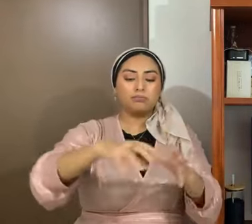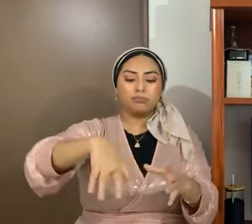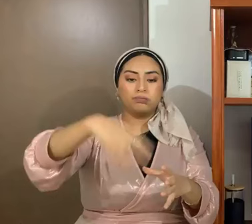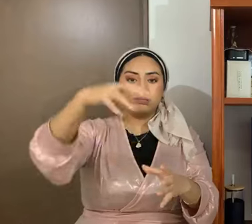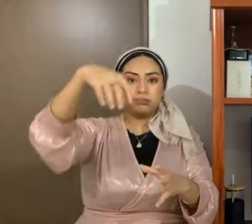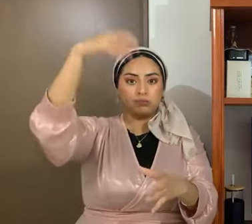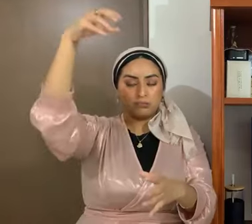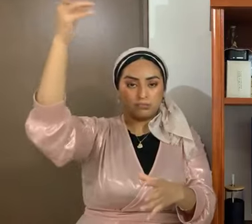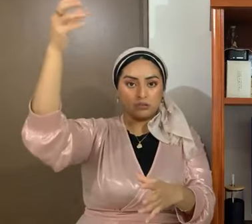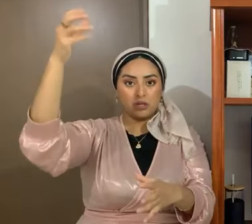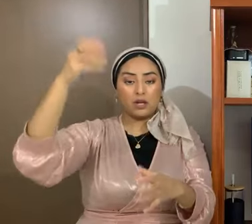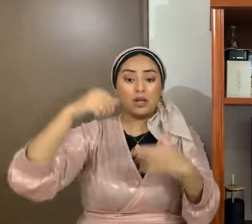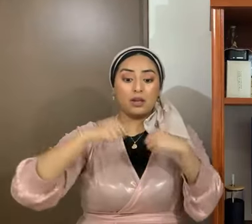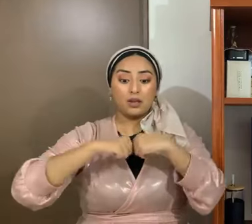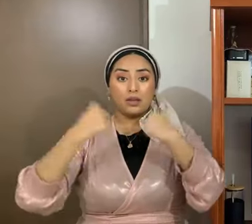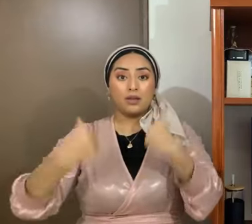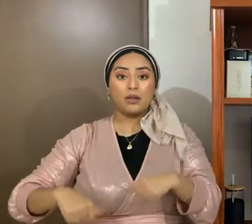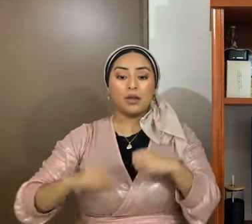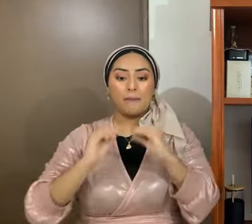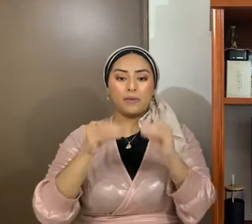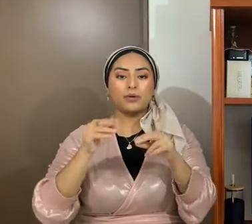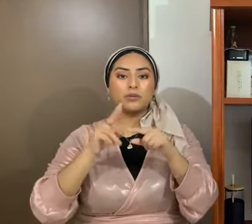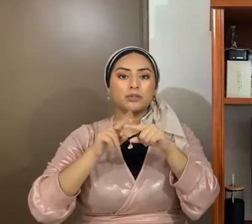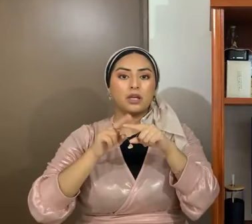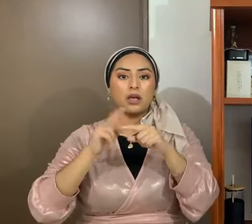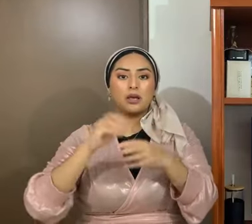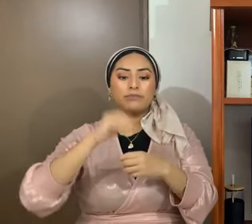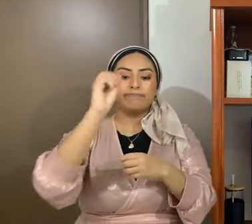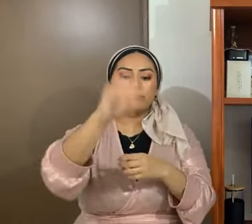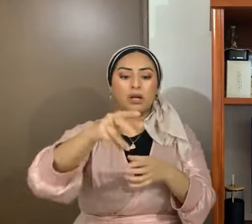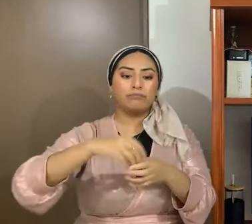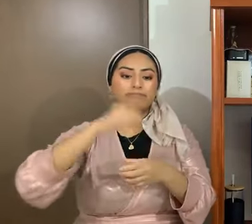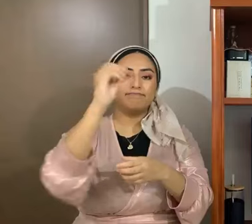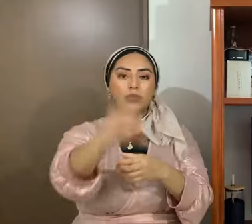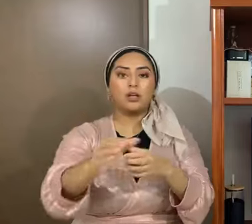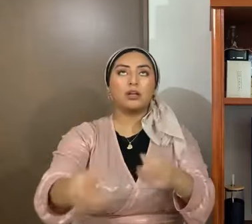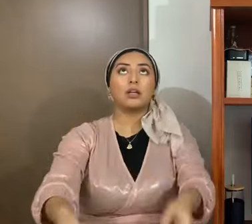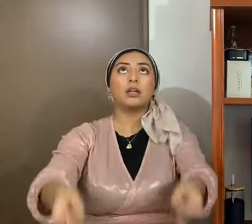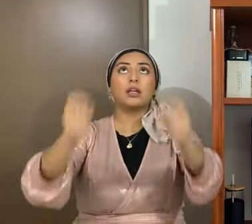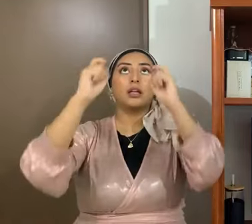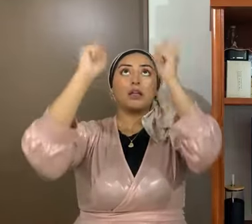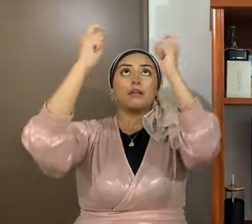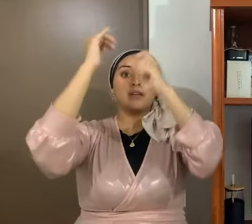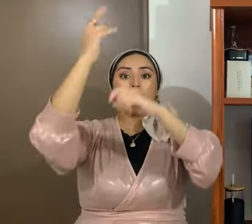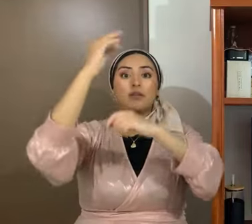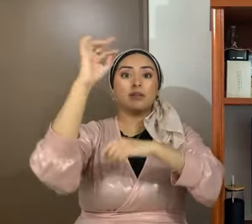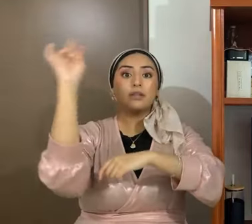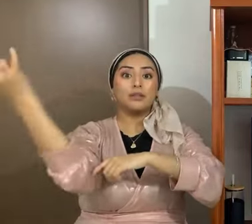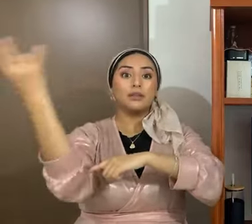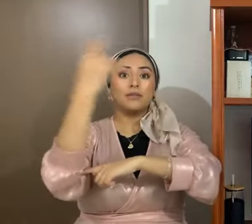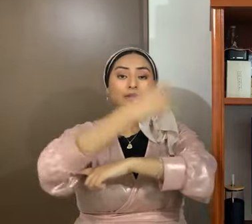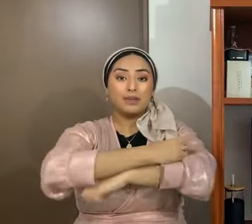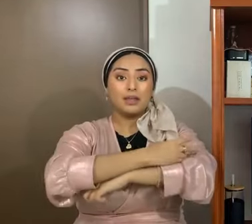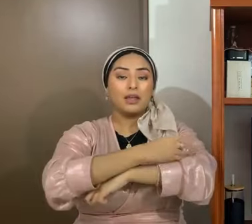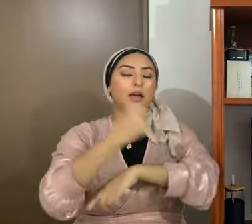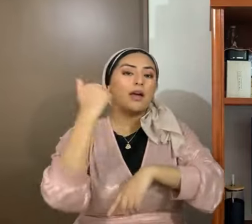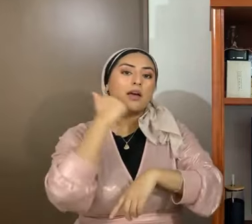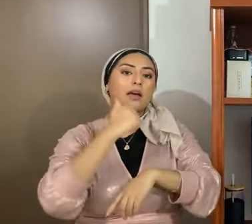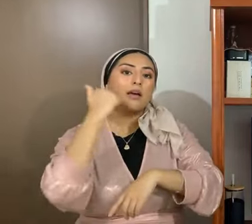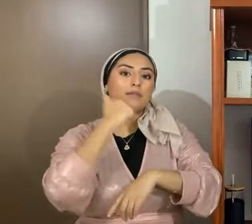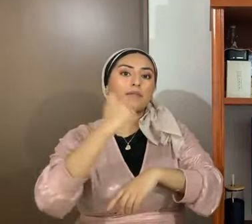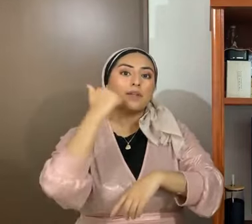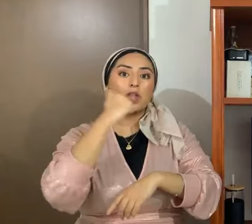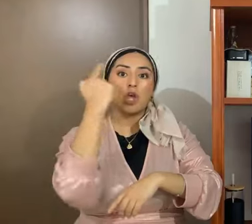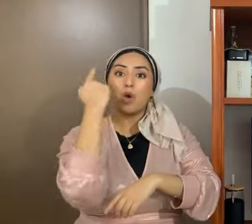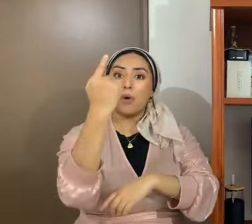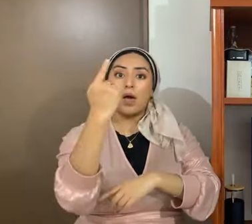Yahweh y los Kohanim echarán sal sobre ellos y los ofrecerán en holocausto a Yahweh. Por 7 días sacrificarán un macho cabrío cada